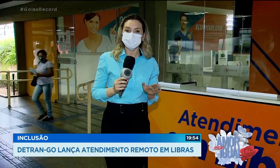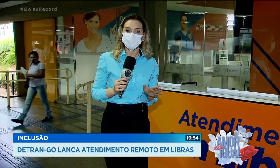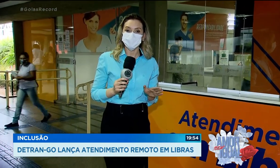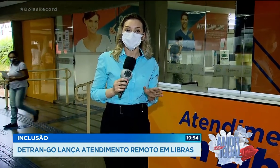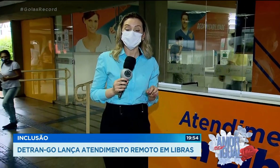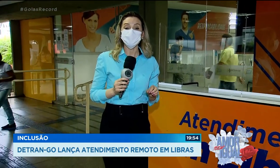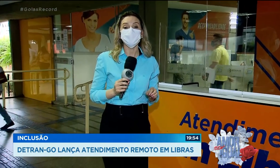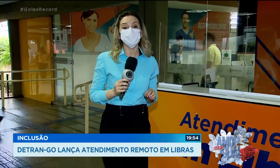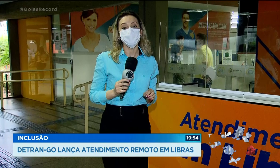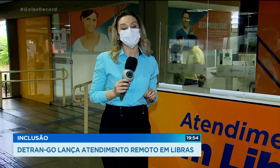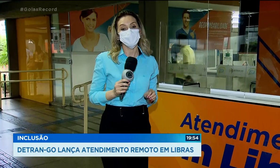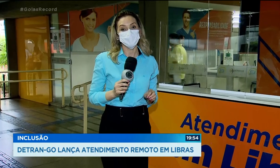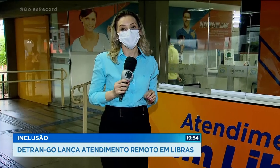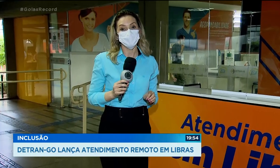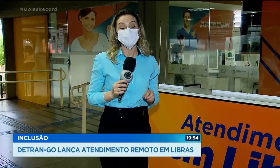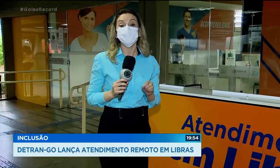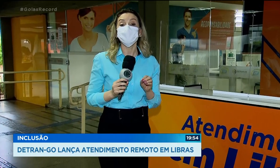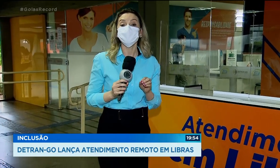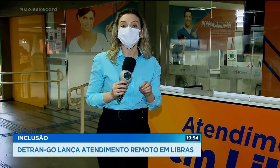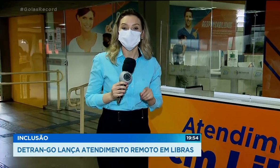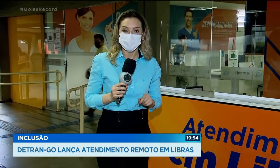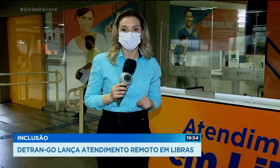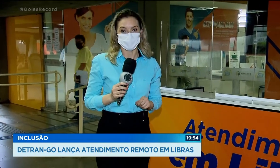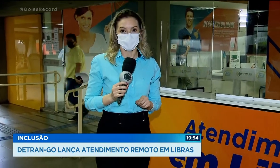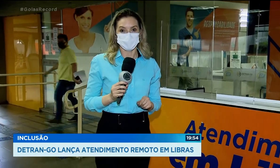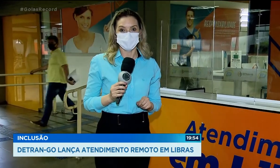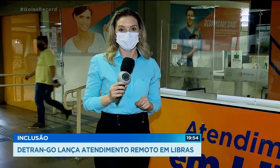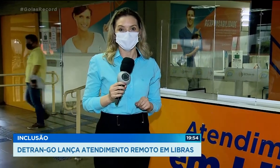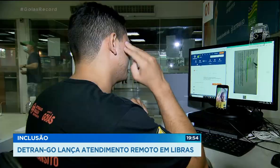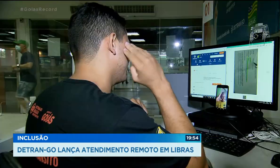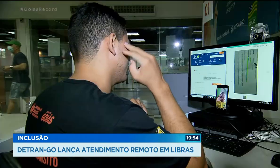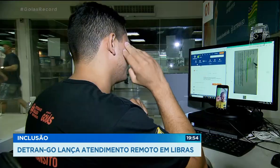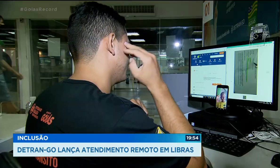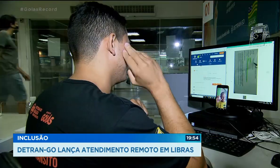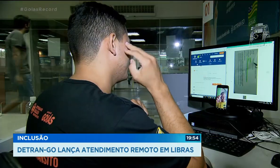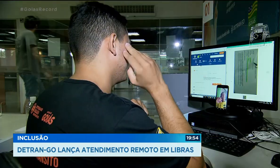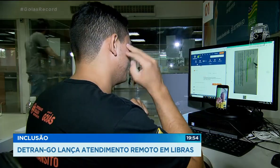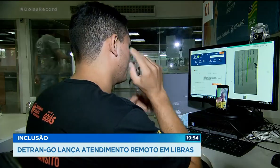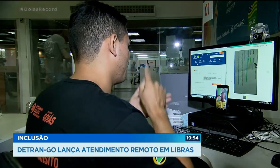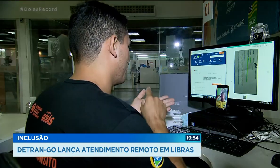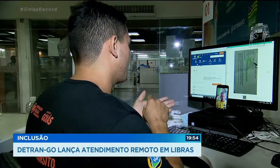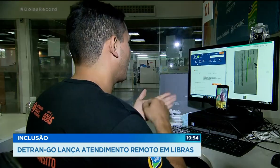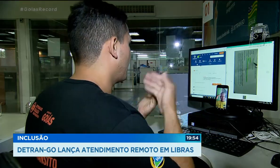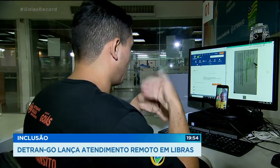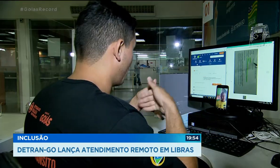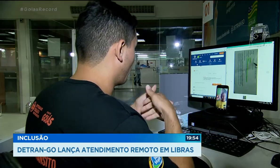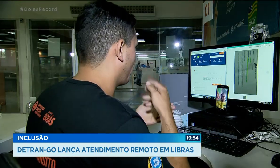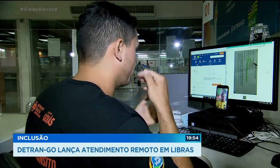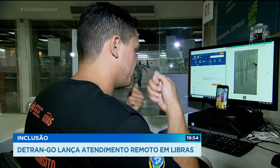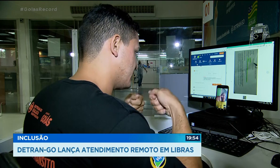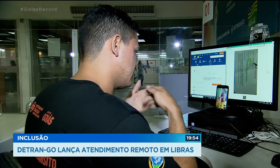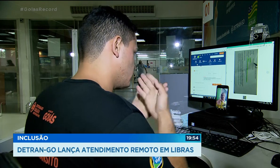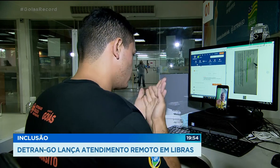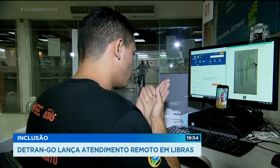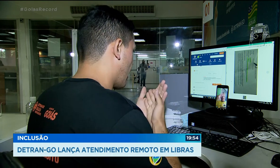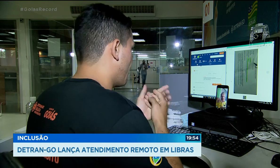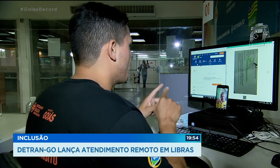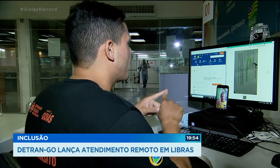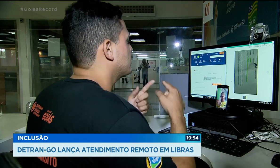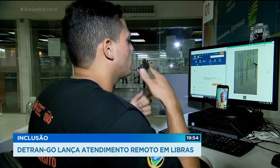testes, já foram atendidos mais de 100 surdos. Pedi para o Lucas perguntar para o Marcos qual a nota para